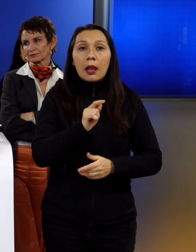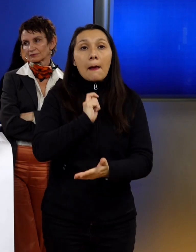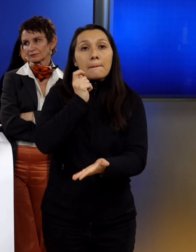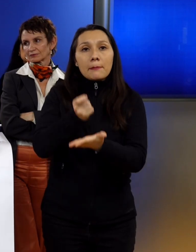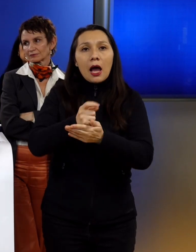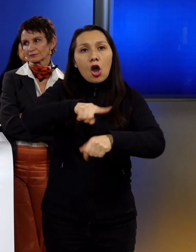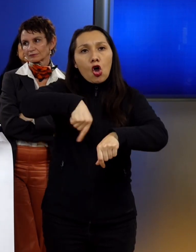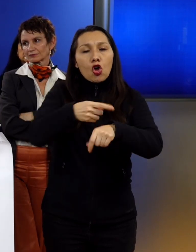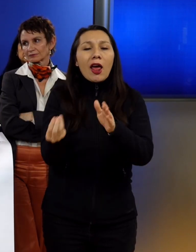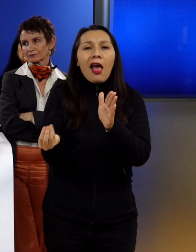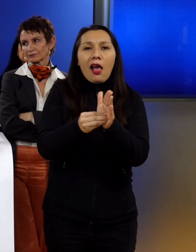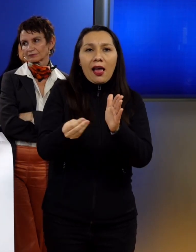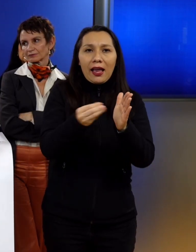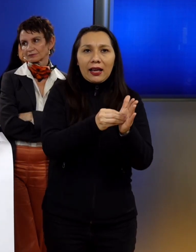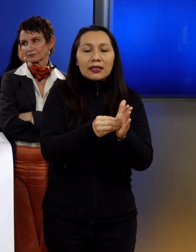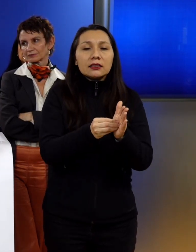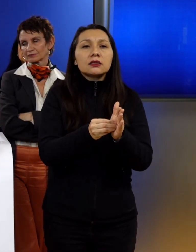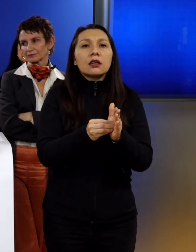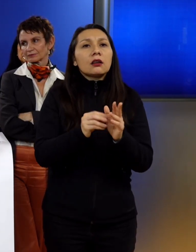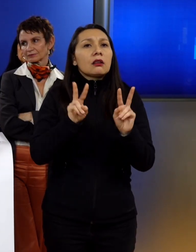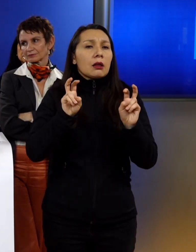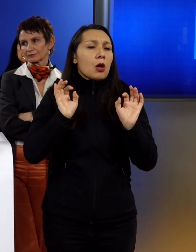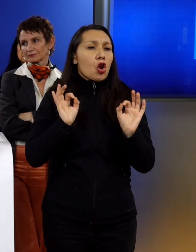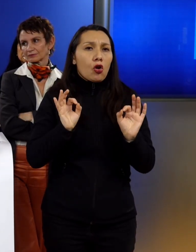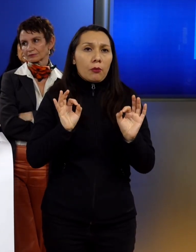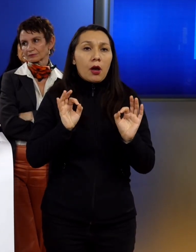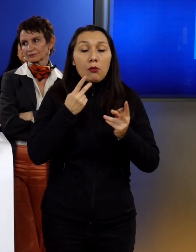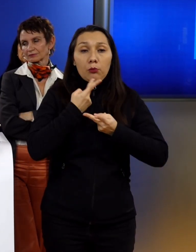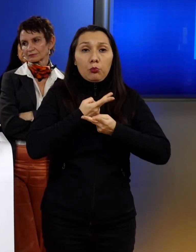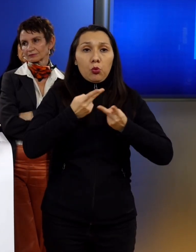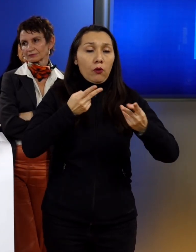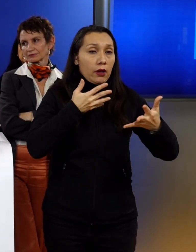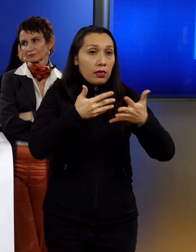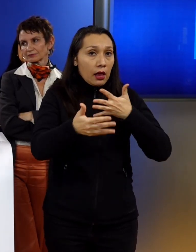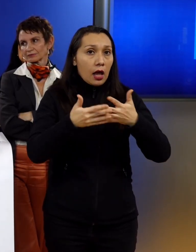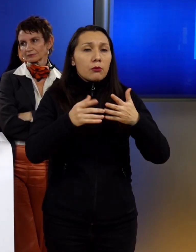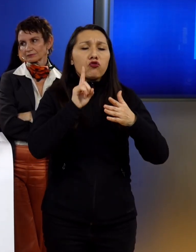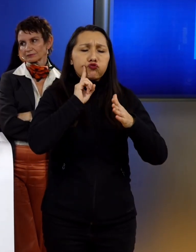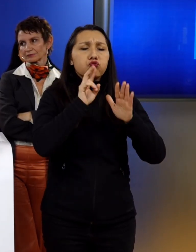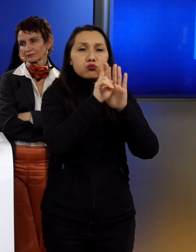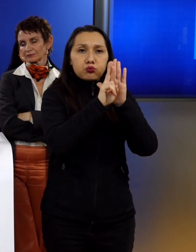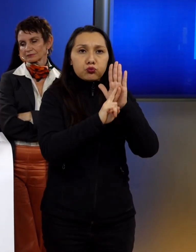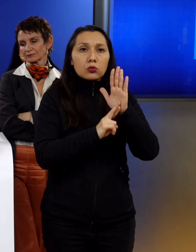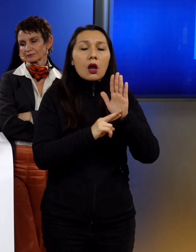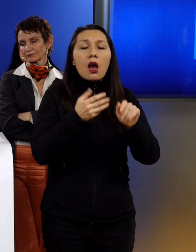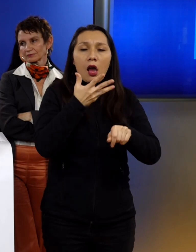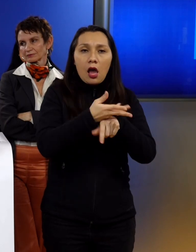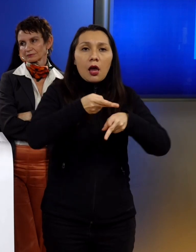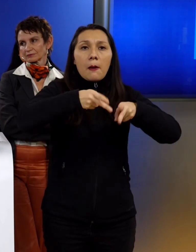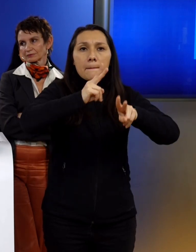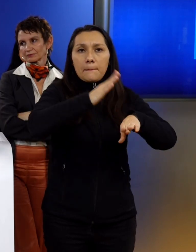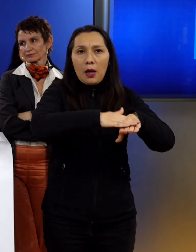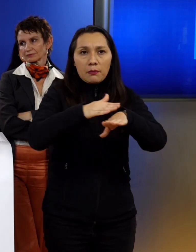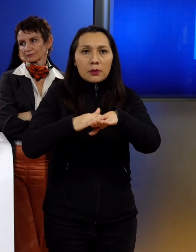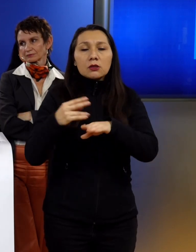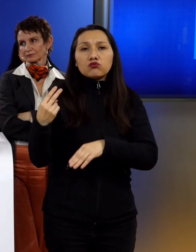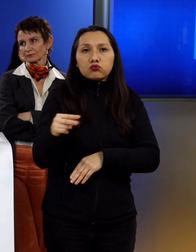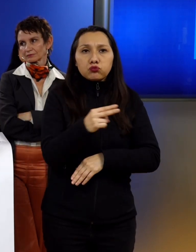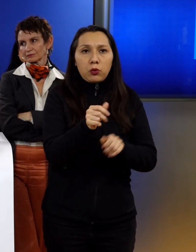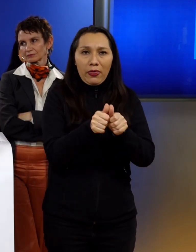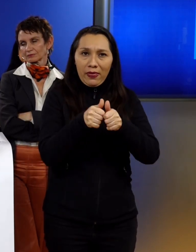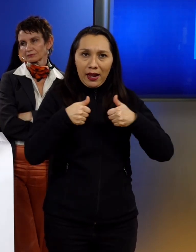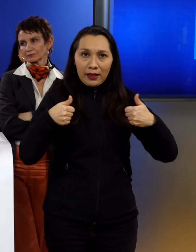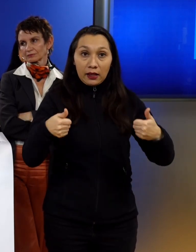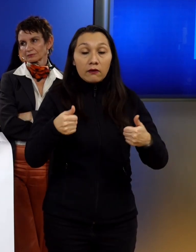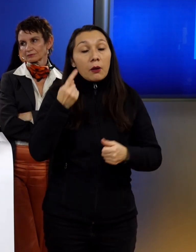pago de las horas extras es una cuestión normal, además pública, transparente, reglada y que consta con la autorización de los respectivos